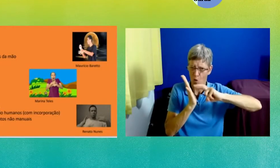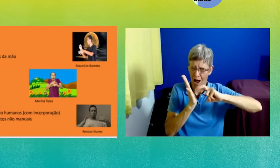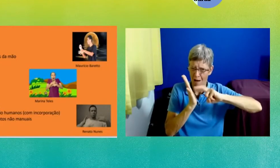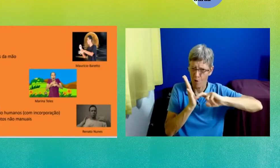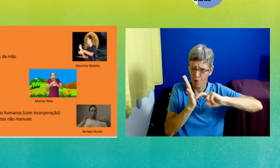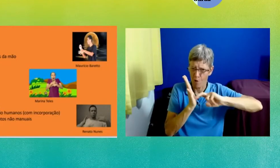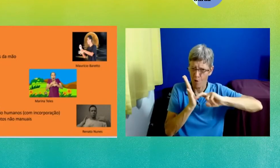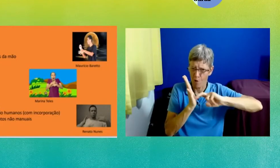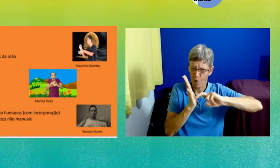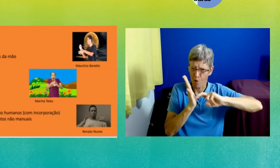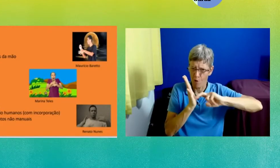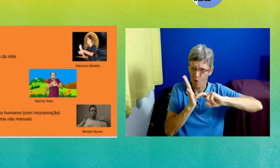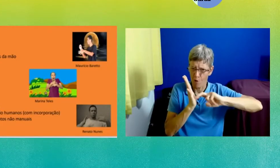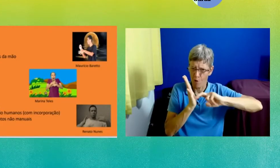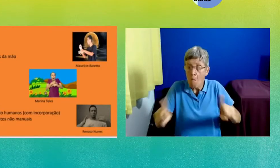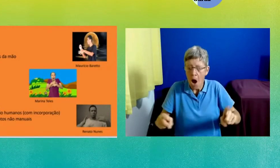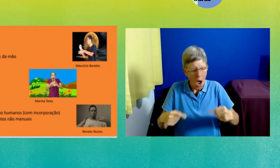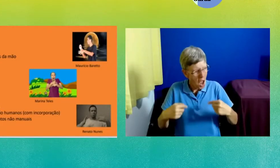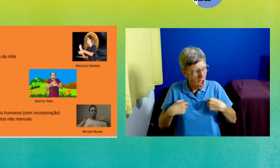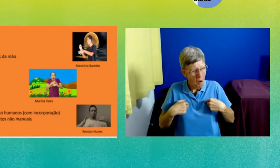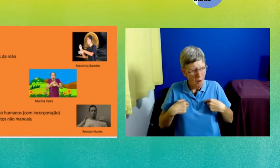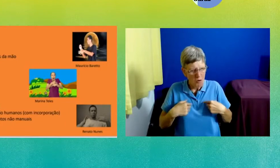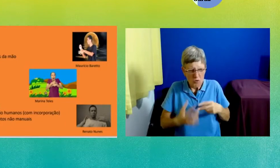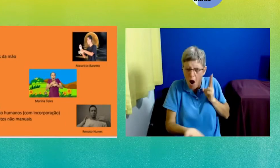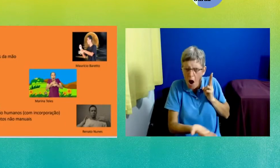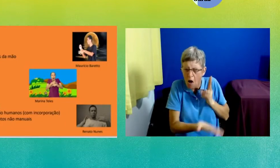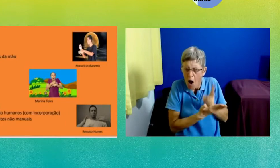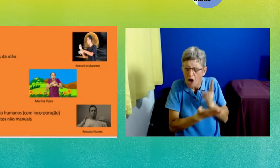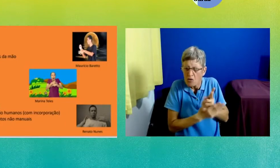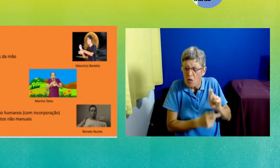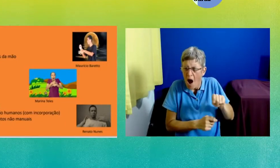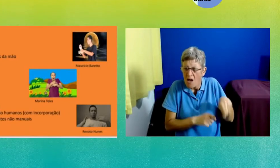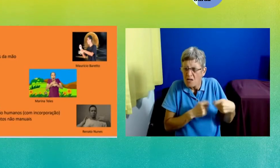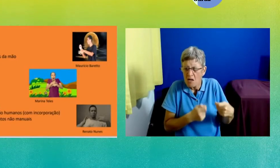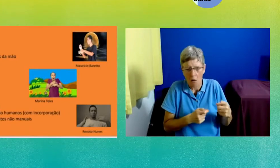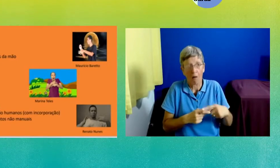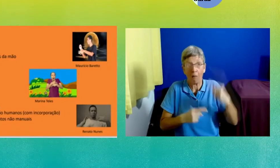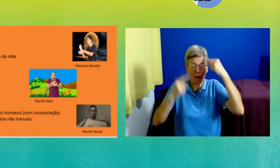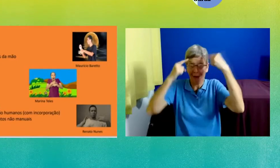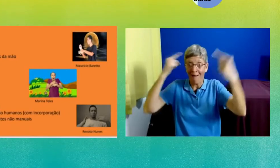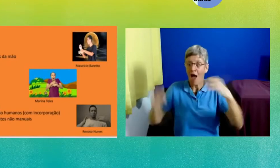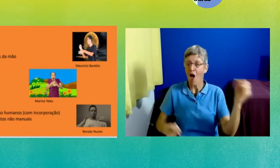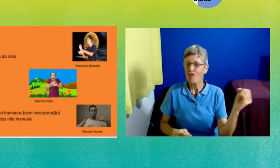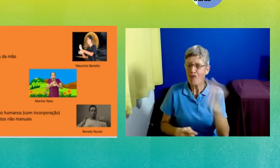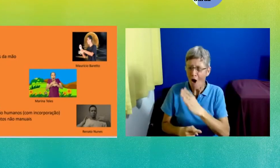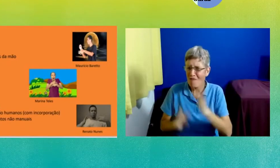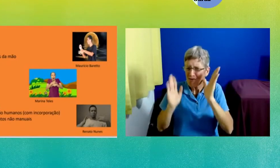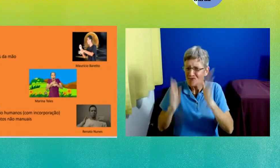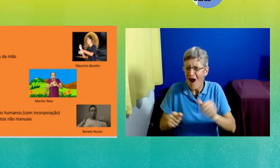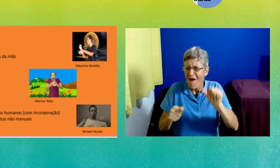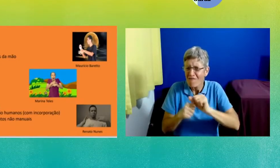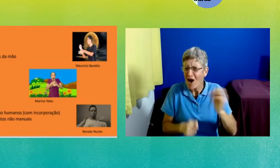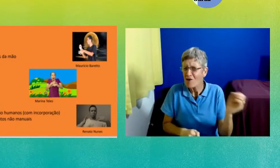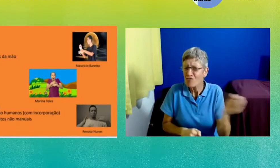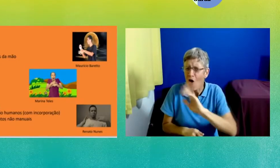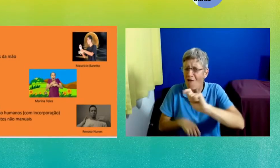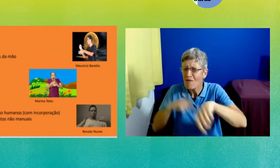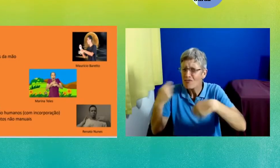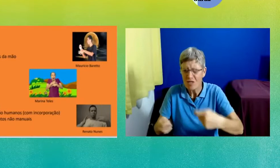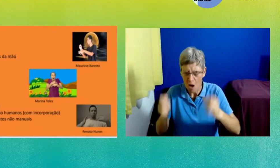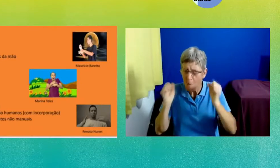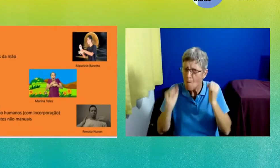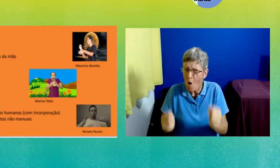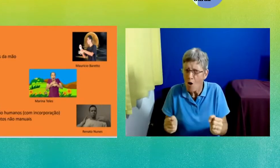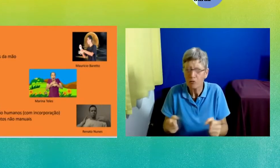normatize ali, normalize os sinais, tá? Os vocabulários criados ou utilizados dentro ali na